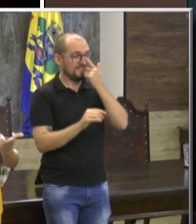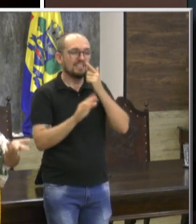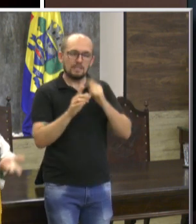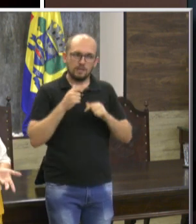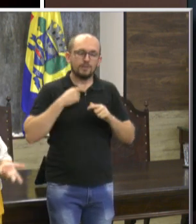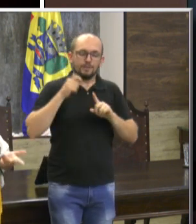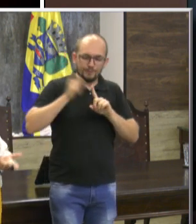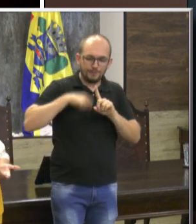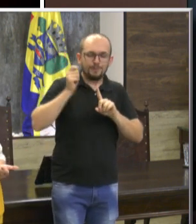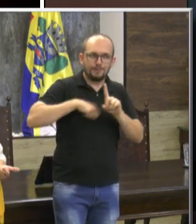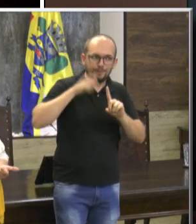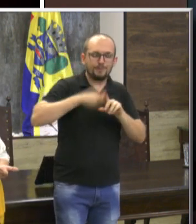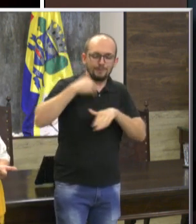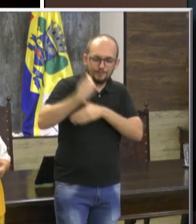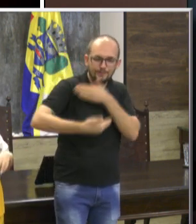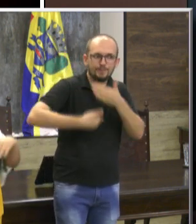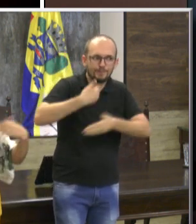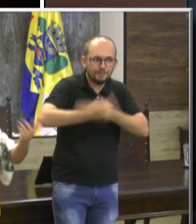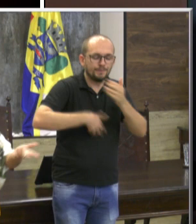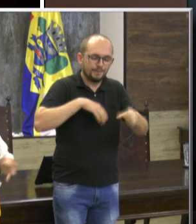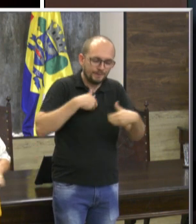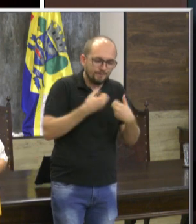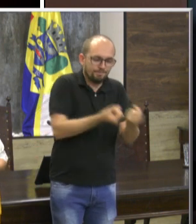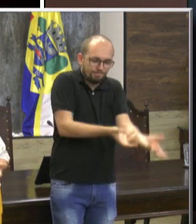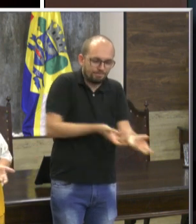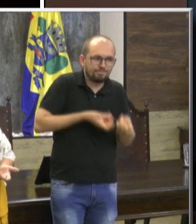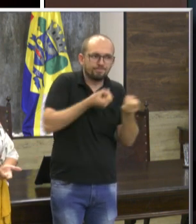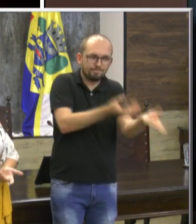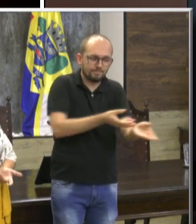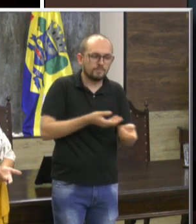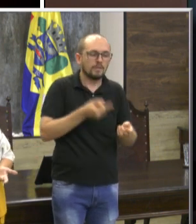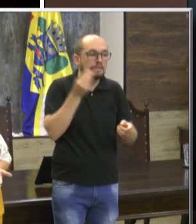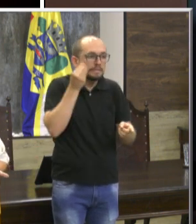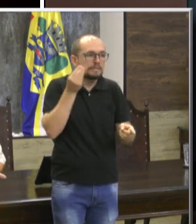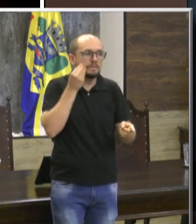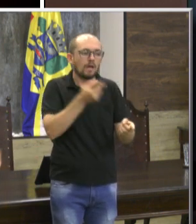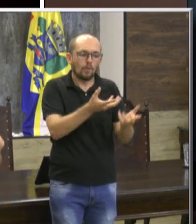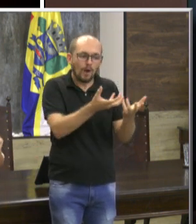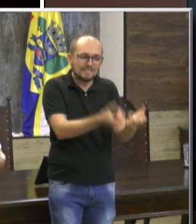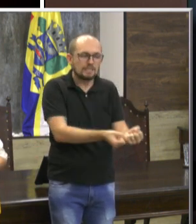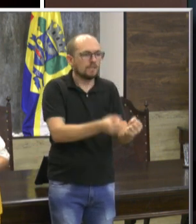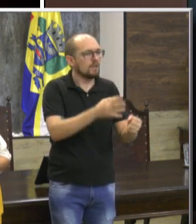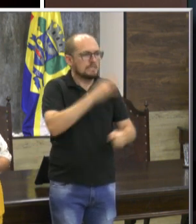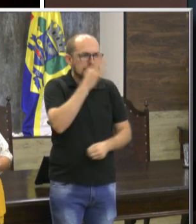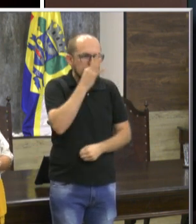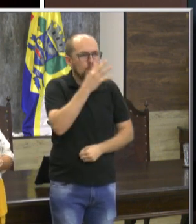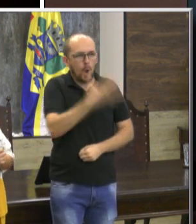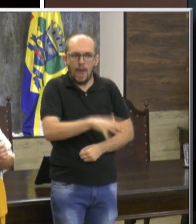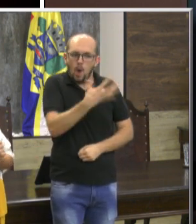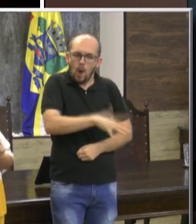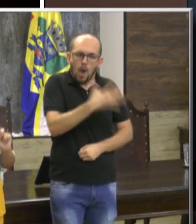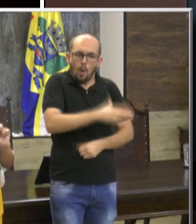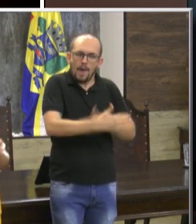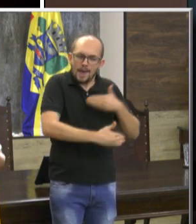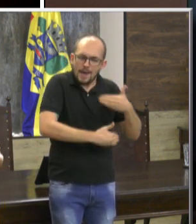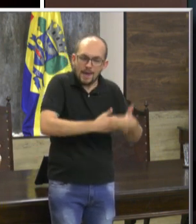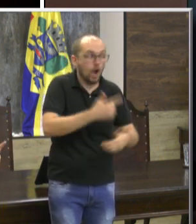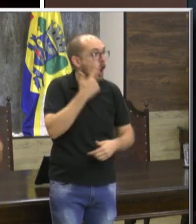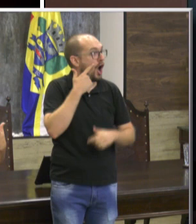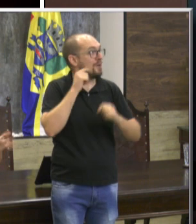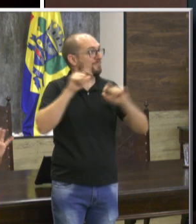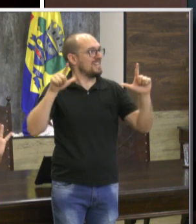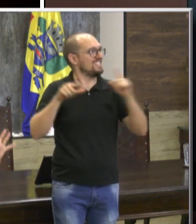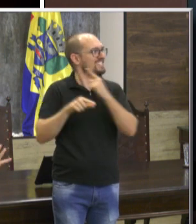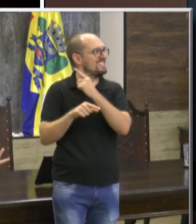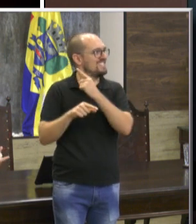meses dessa troca, dessa afetividade, a gente lutando para que ele aceitasse as atividades. Essa imagem eu gosto porque vocês podem ver, a gente está ali